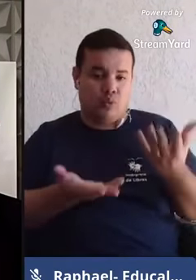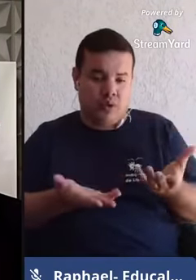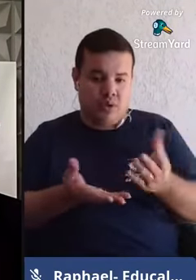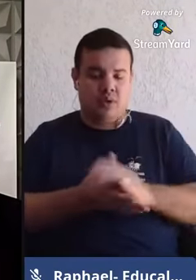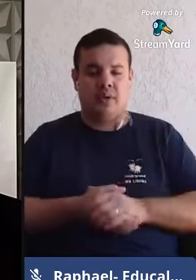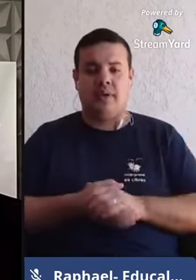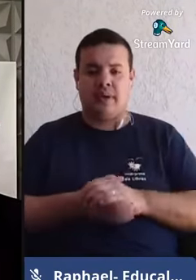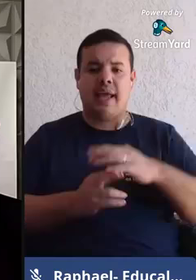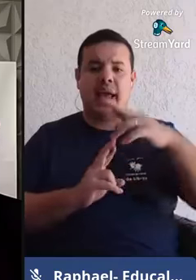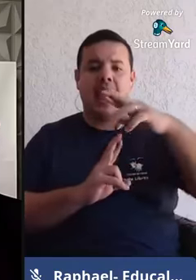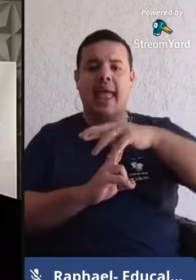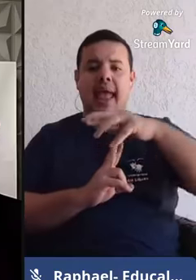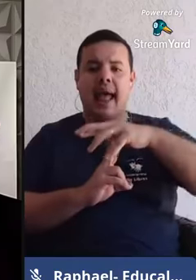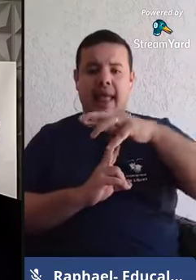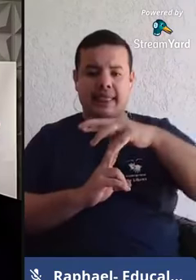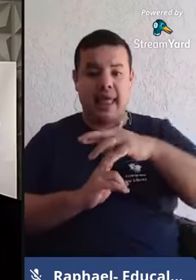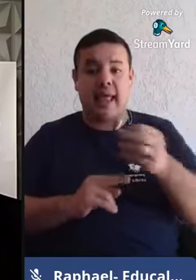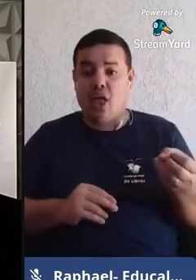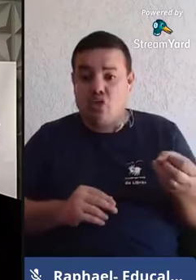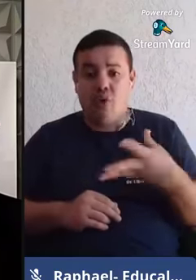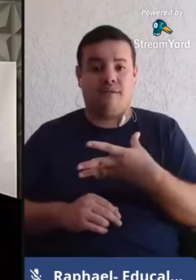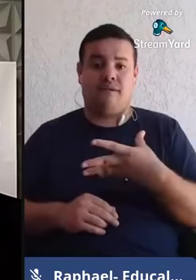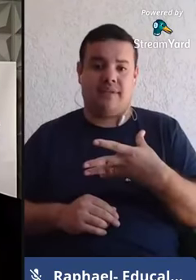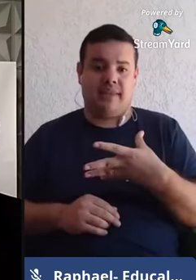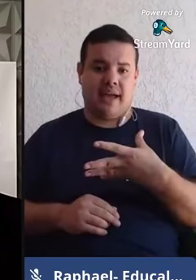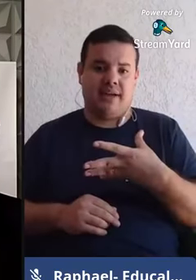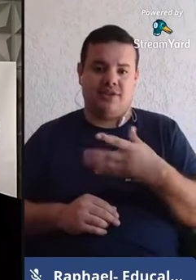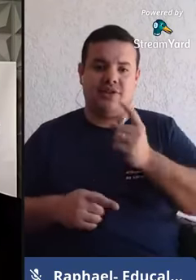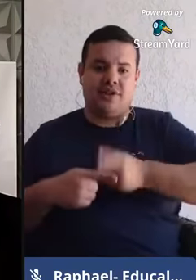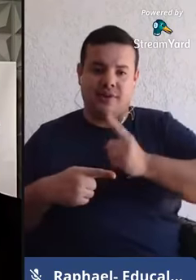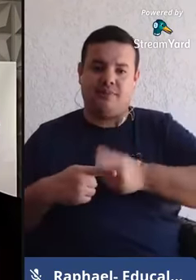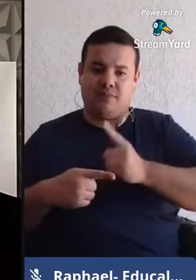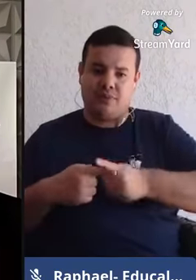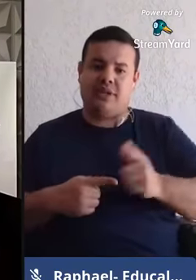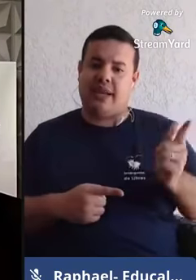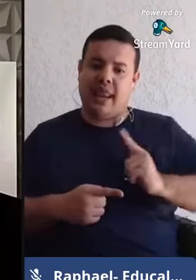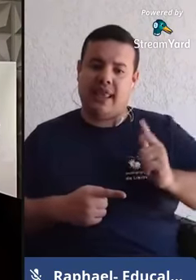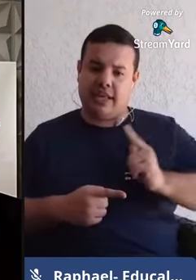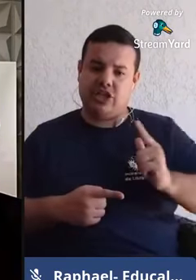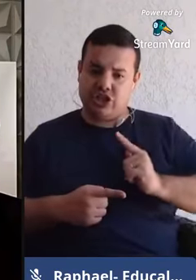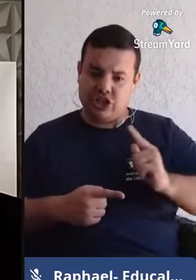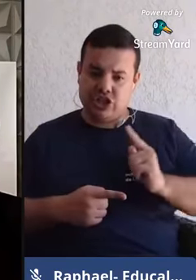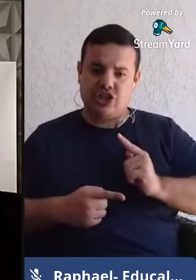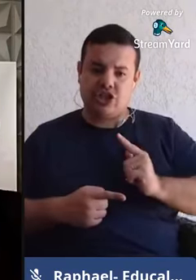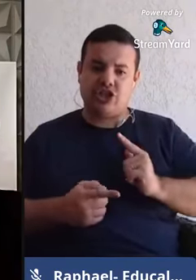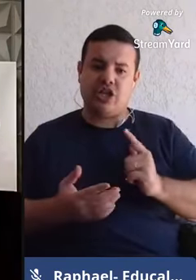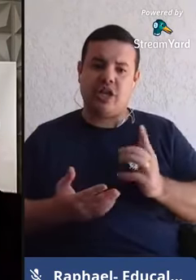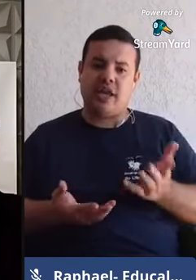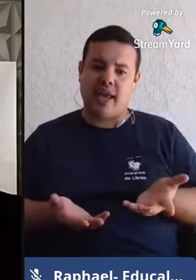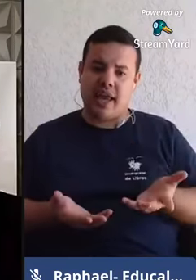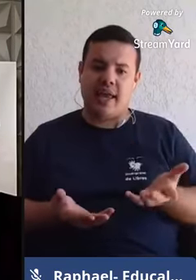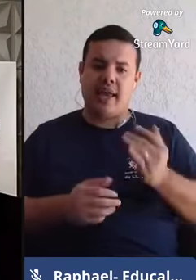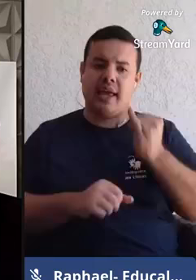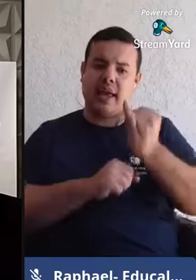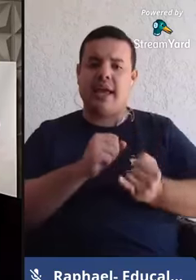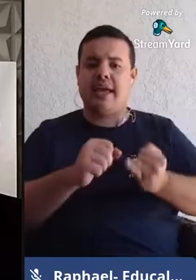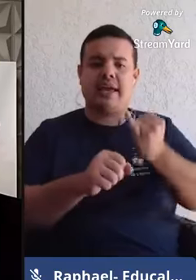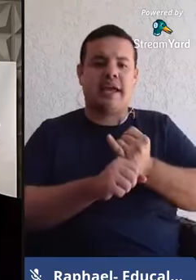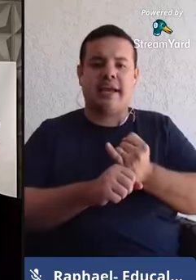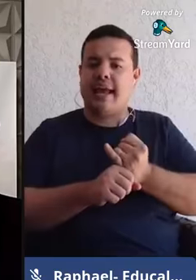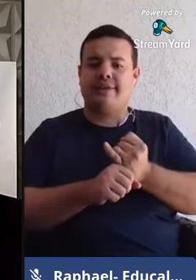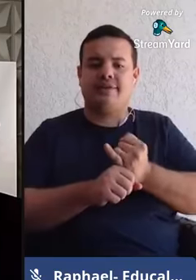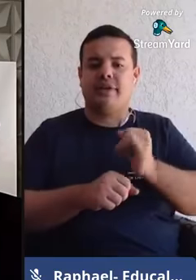a Reatec era uma grande novidade, porque ela trazia informação. A internet não era